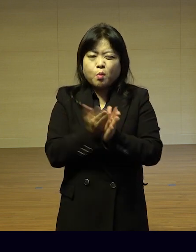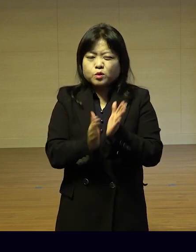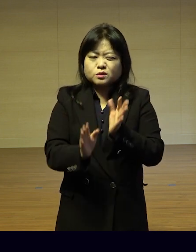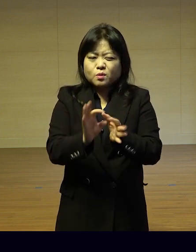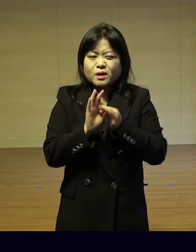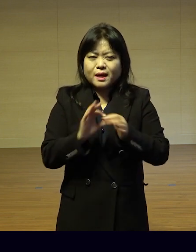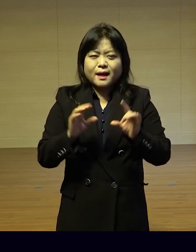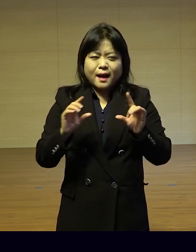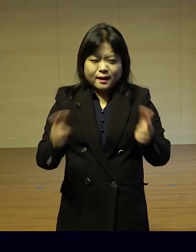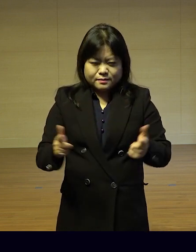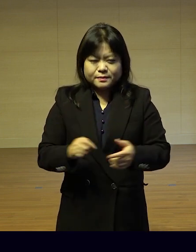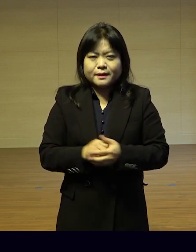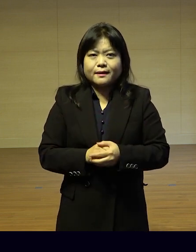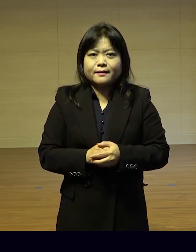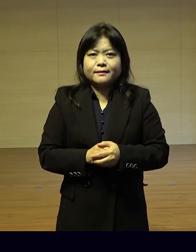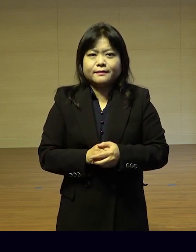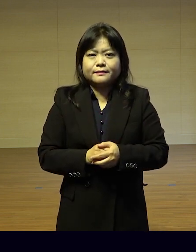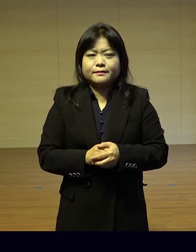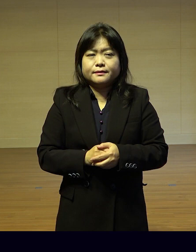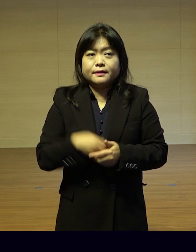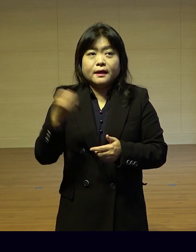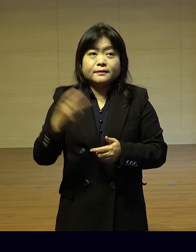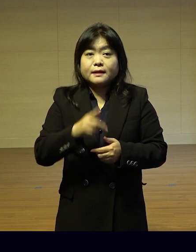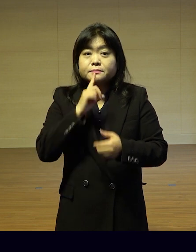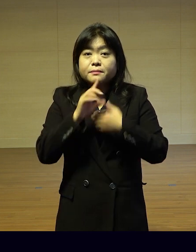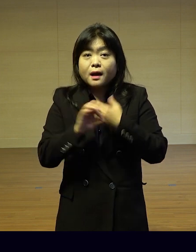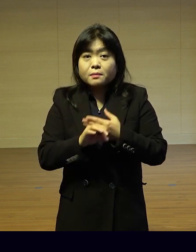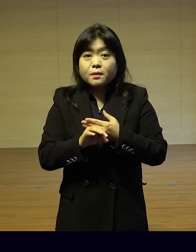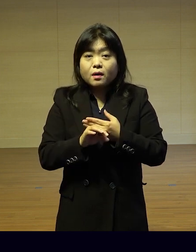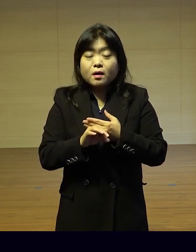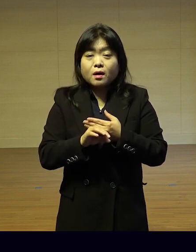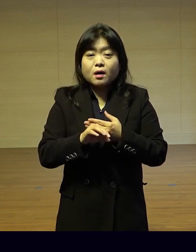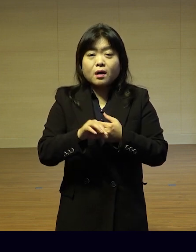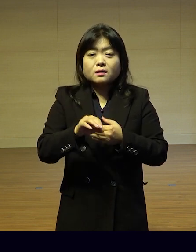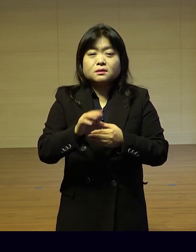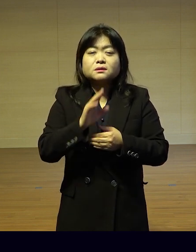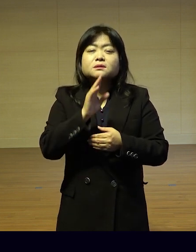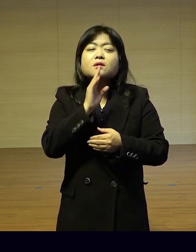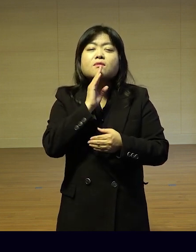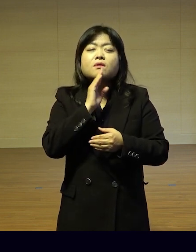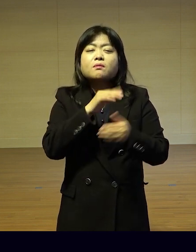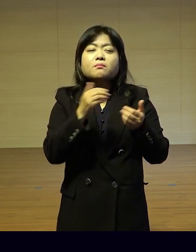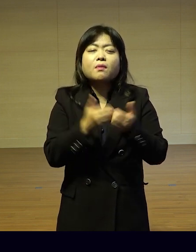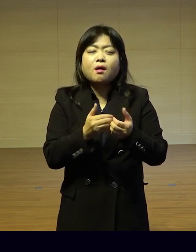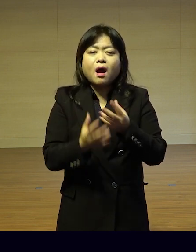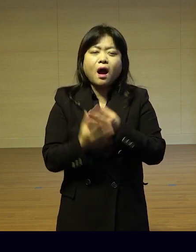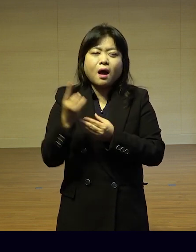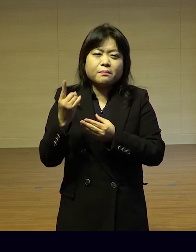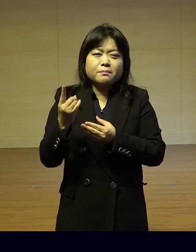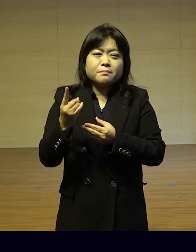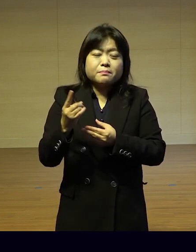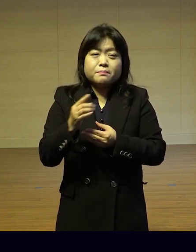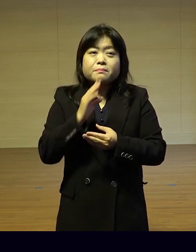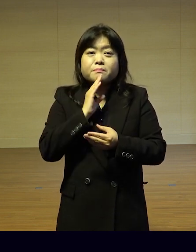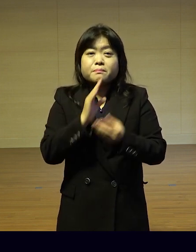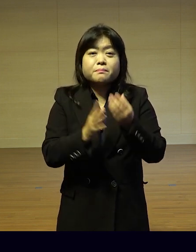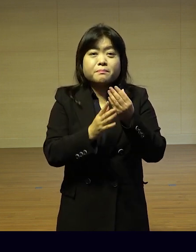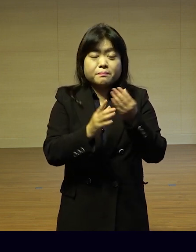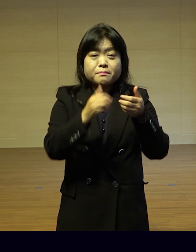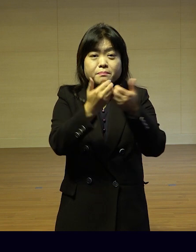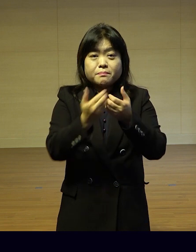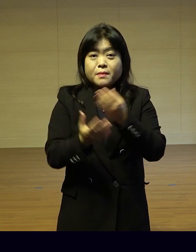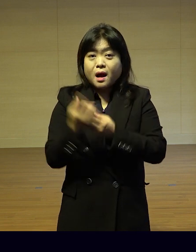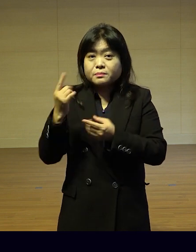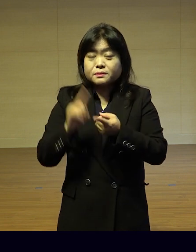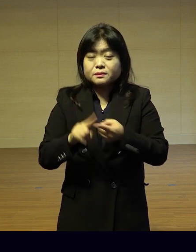있는 것이 아닙니다. 다시 말하면 정명제와 반명제의 관계, 반명제와 한명제의 관계는